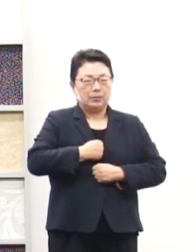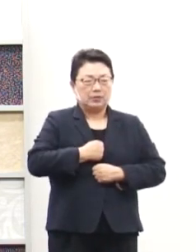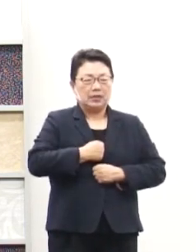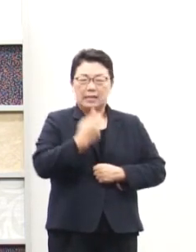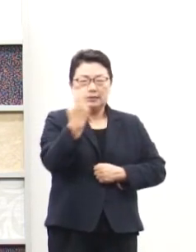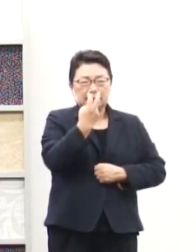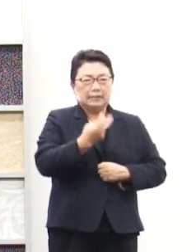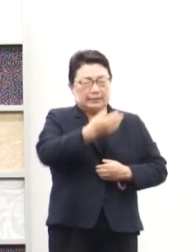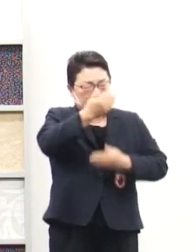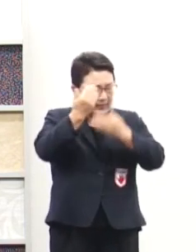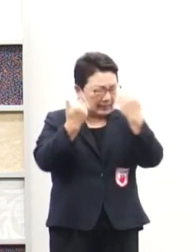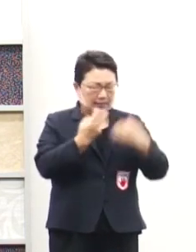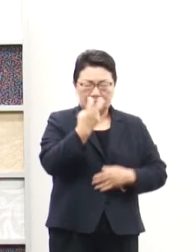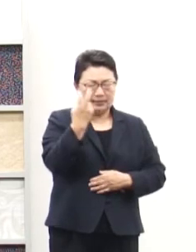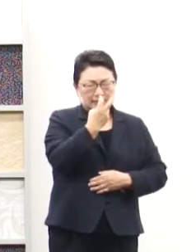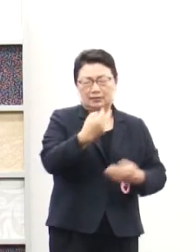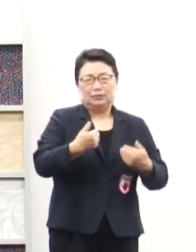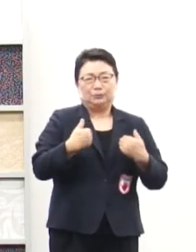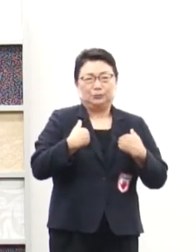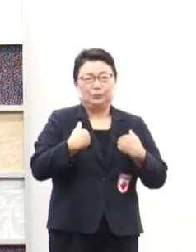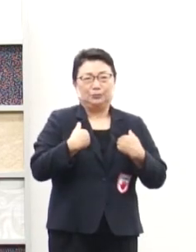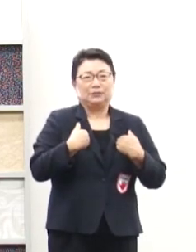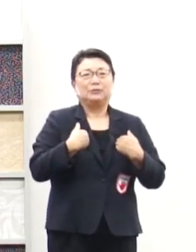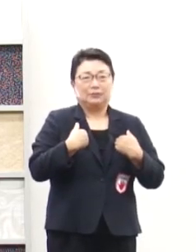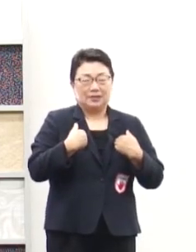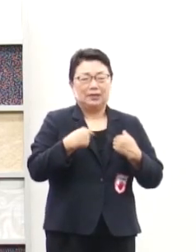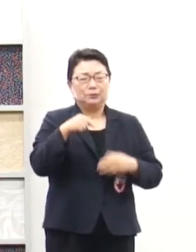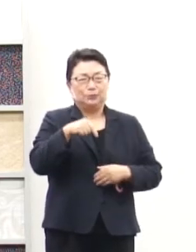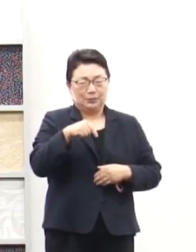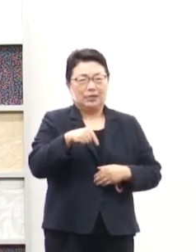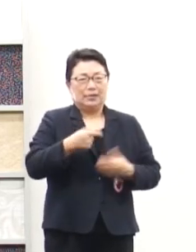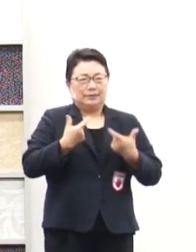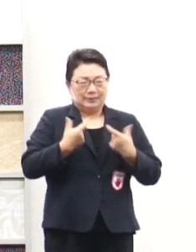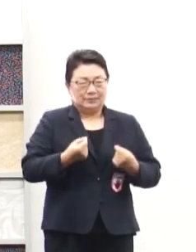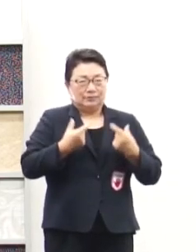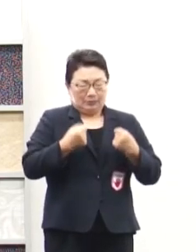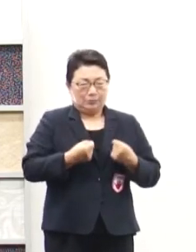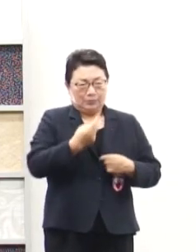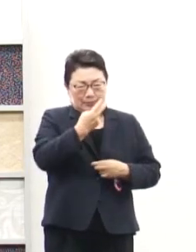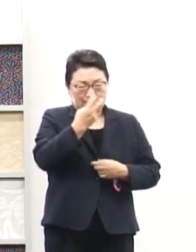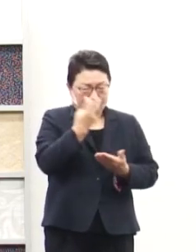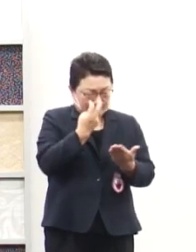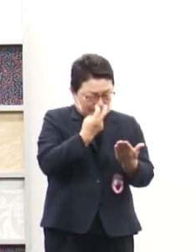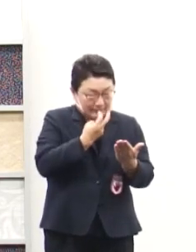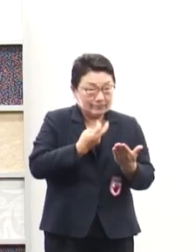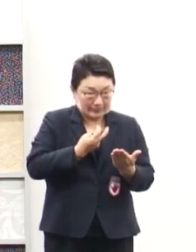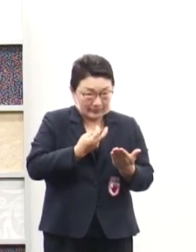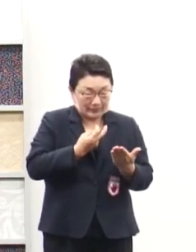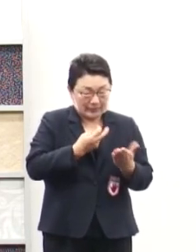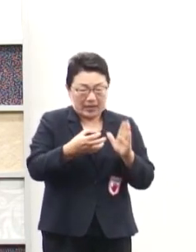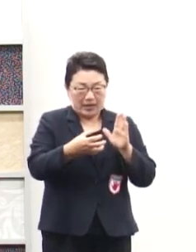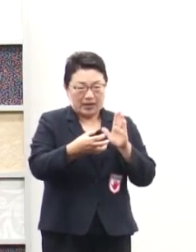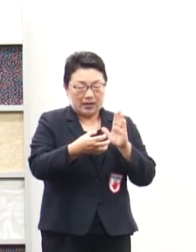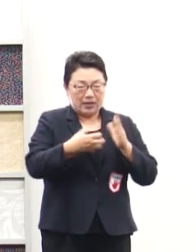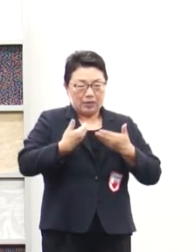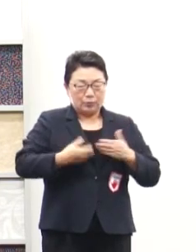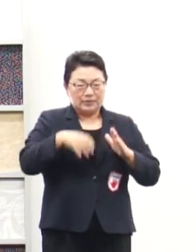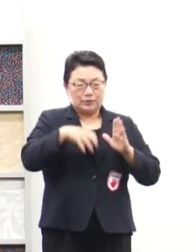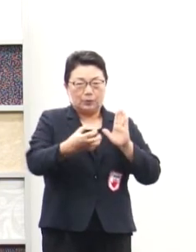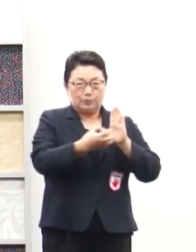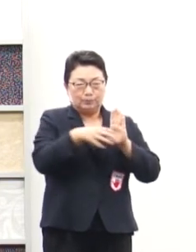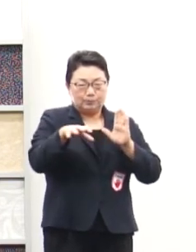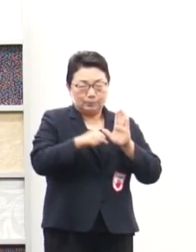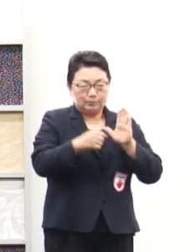審査というのはできないわけですので、ここはやっぱりちゃんと見た上でグリーンゾーンコミュニティに